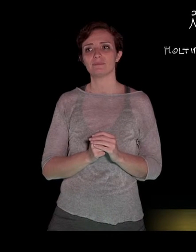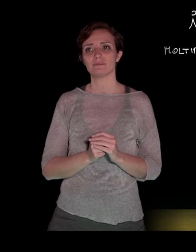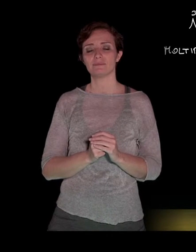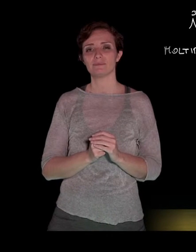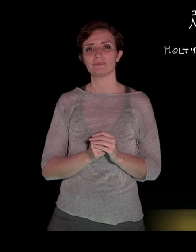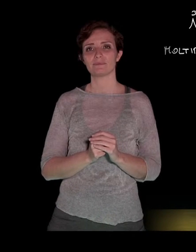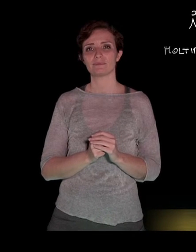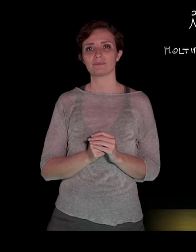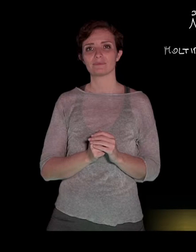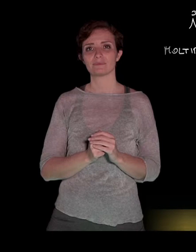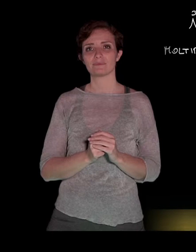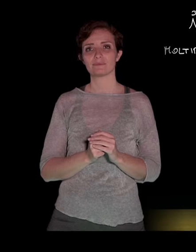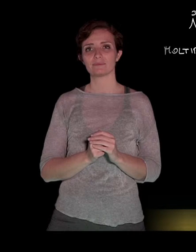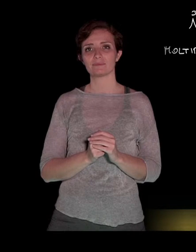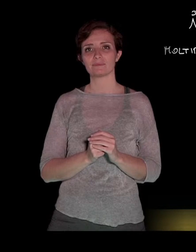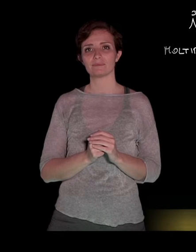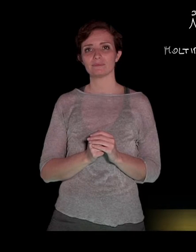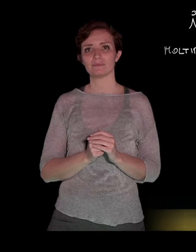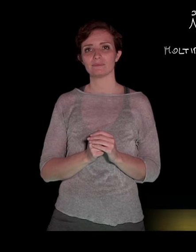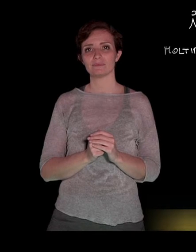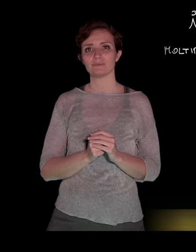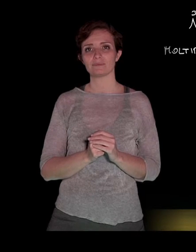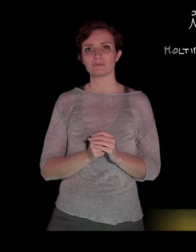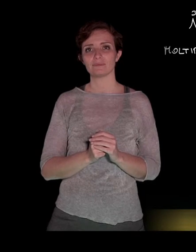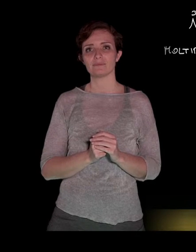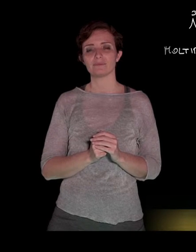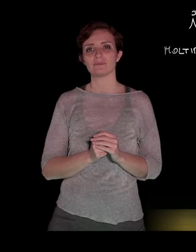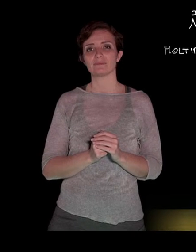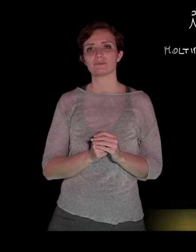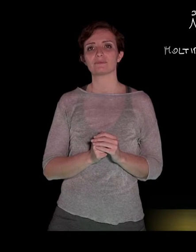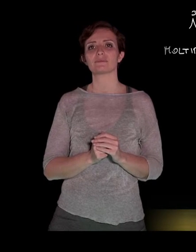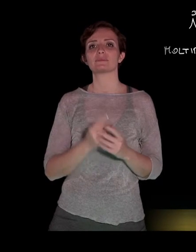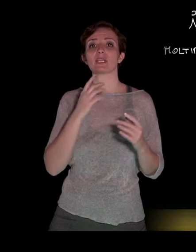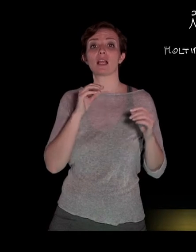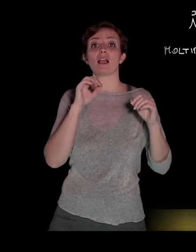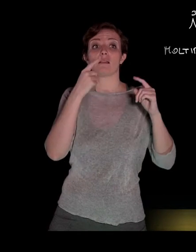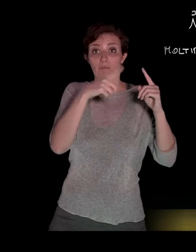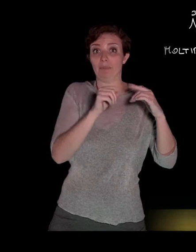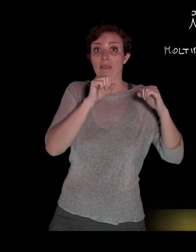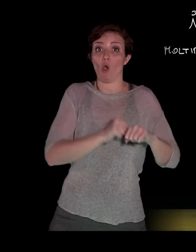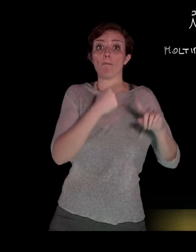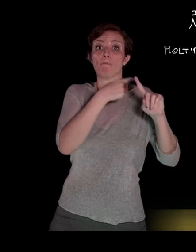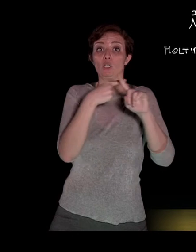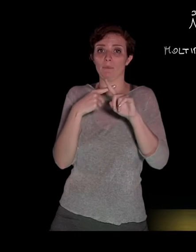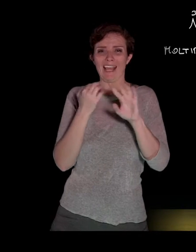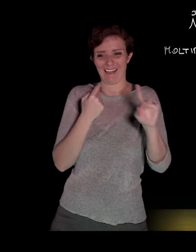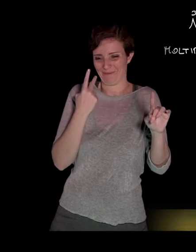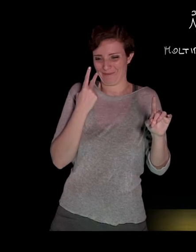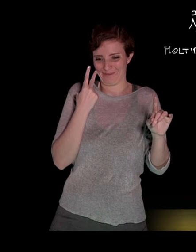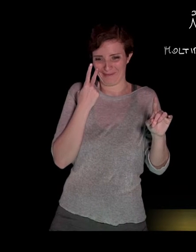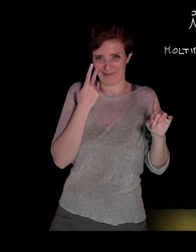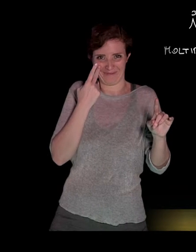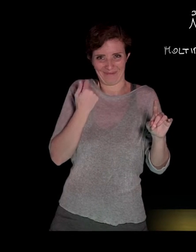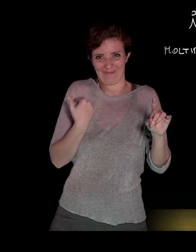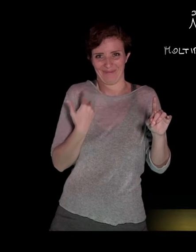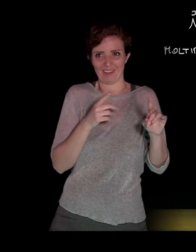ok quindi tra i radicali si possano moltiplicare come abbiamo detto e dividere i radicali se questi hanno lo stesso indice il